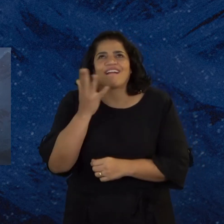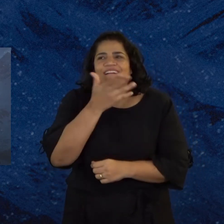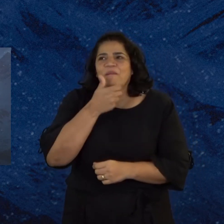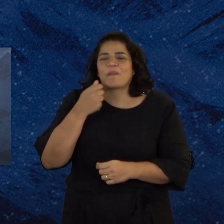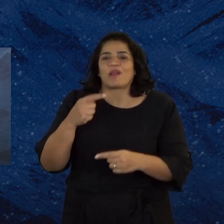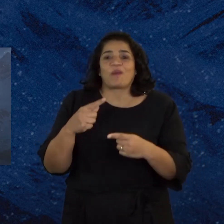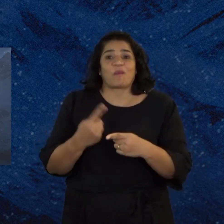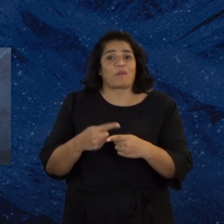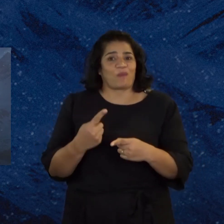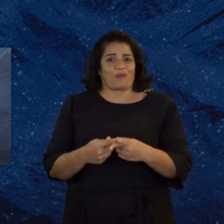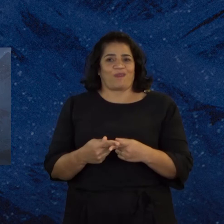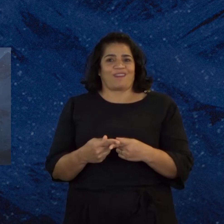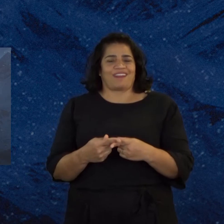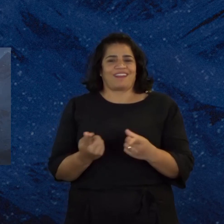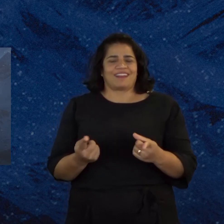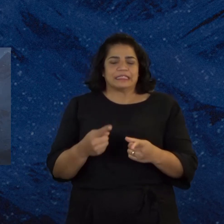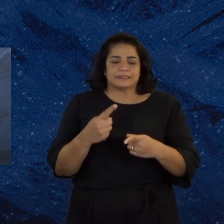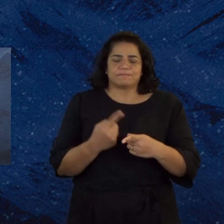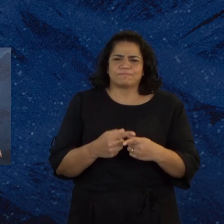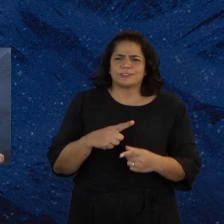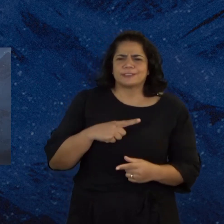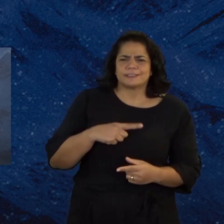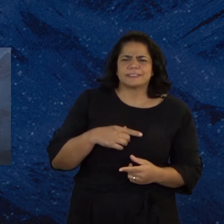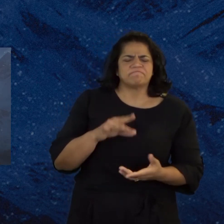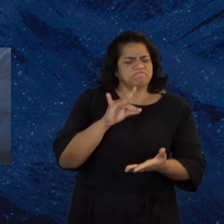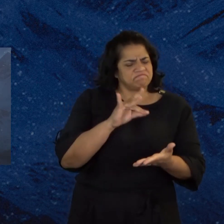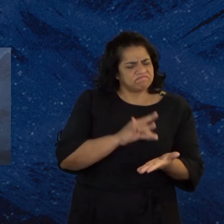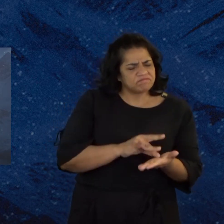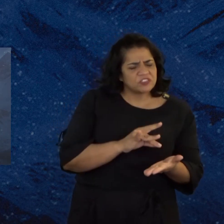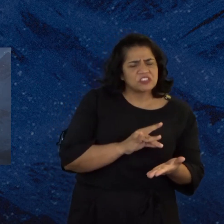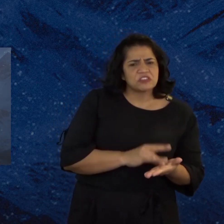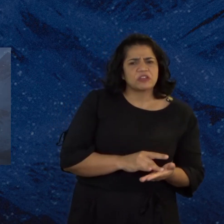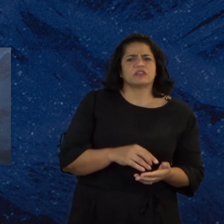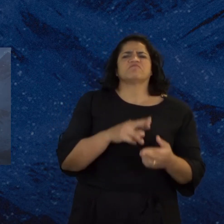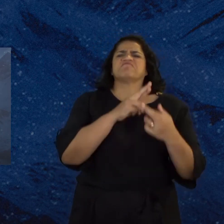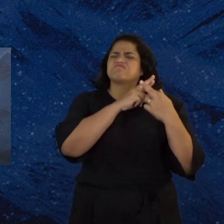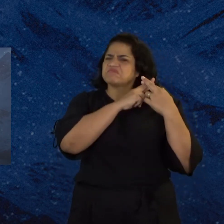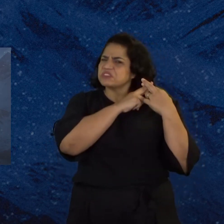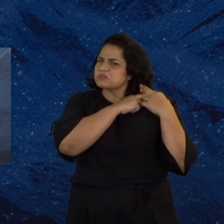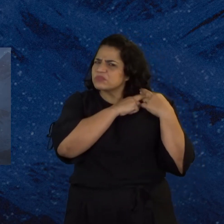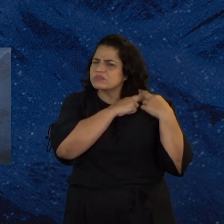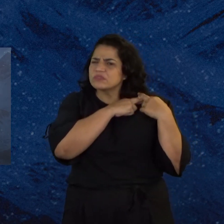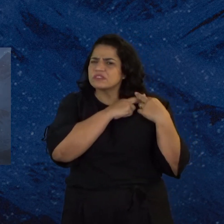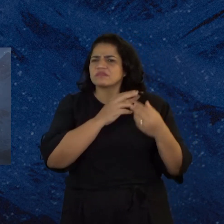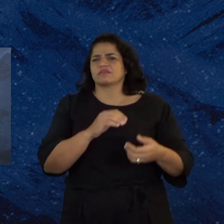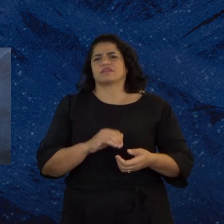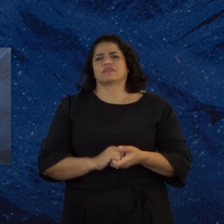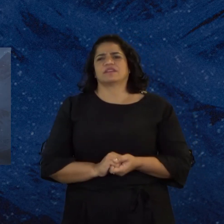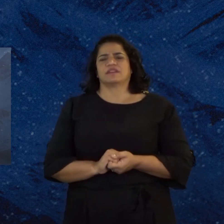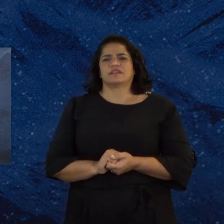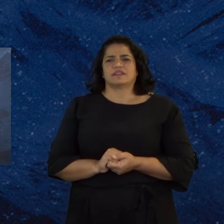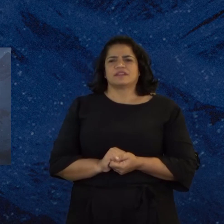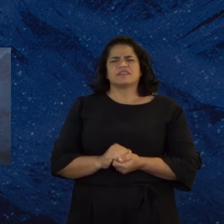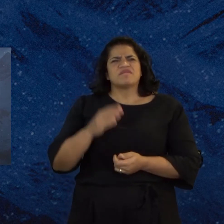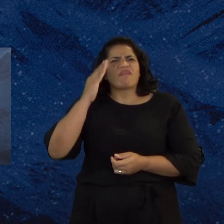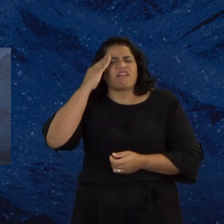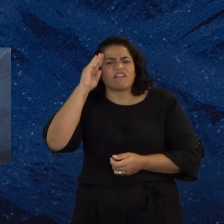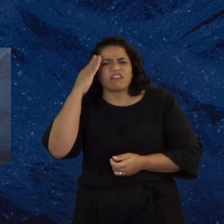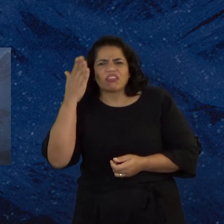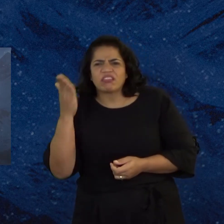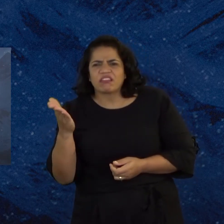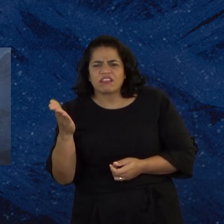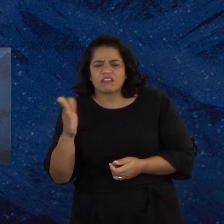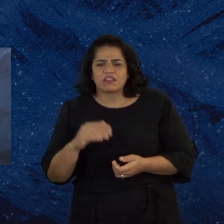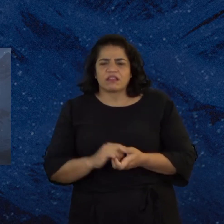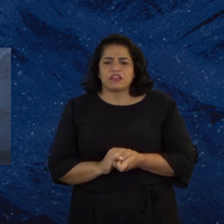que você faz. Você vai ter mais responsabilidade, você vai ter discernimento, você não vai ser levado pelas pessoas, como as pessoas